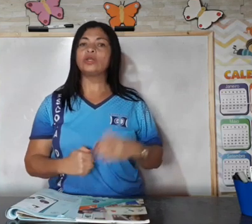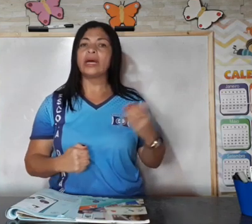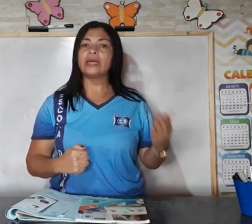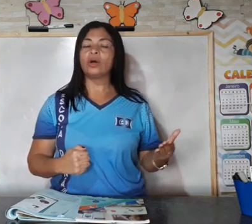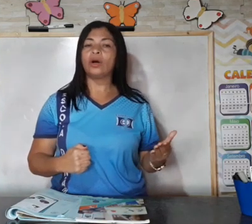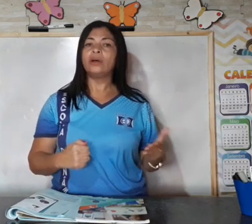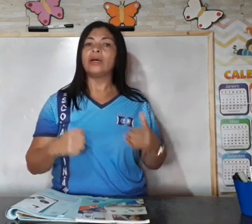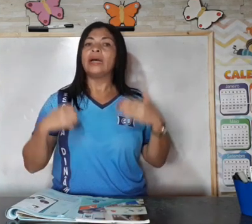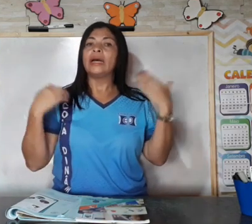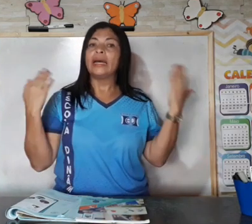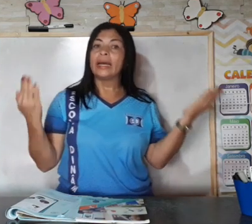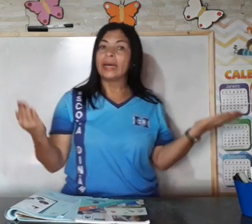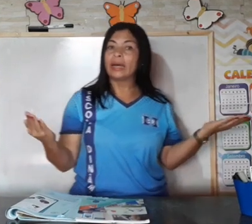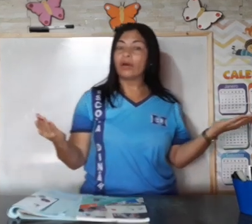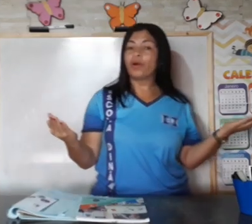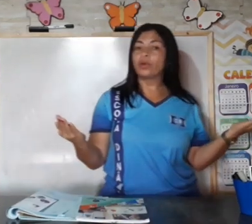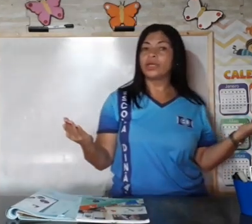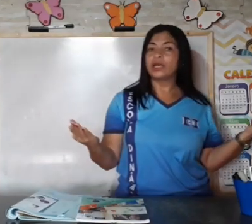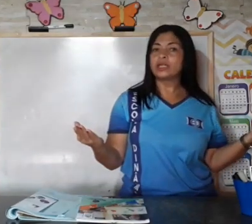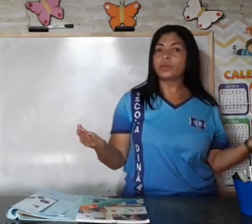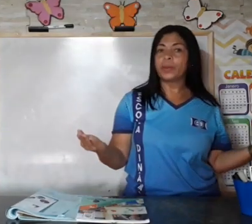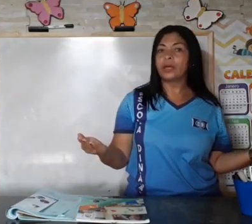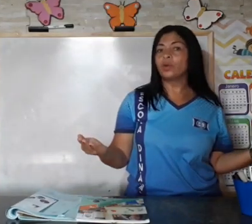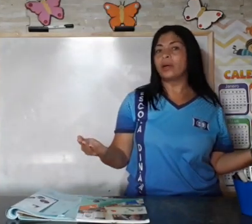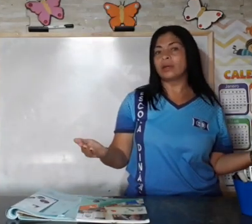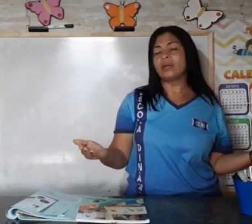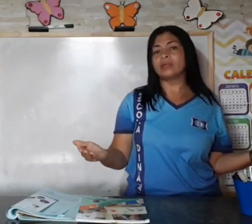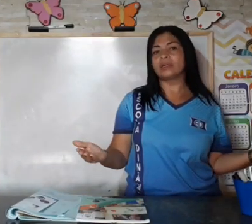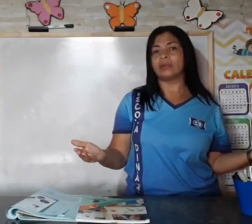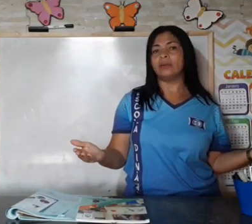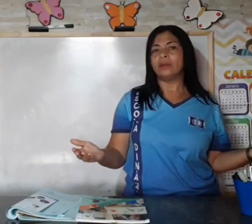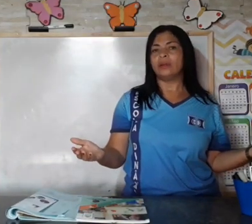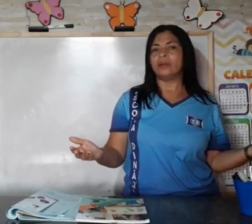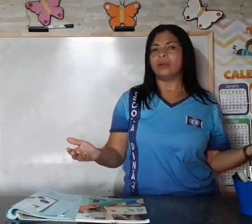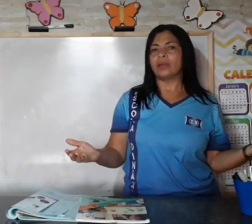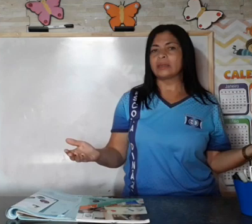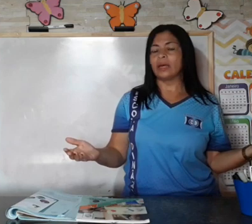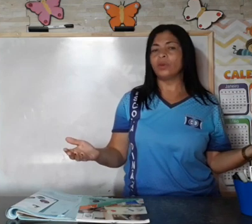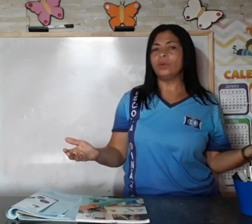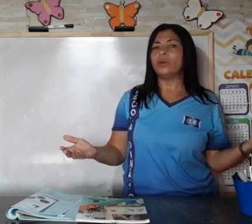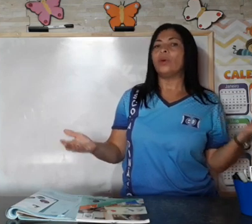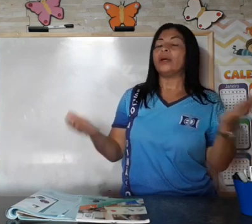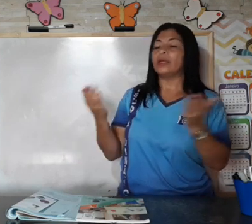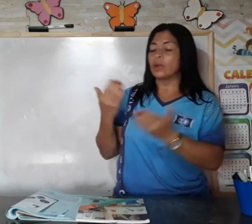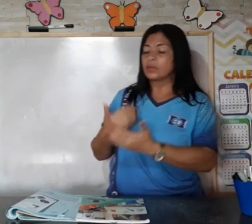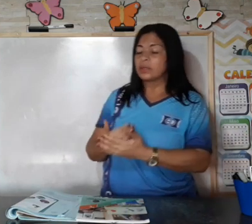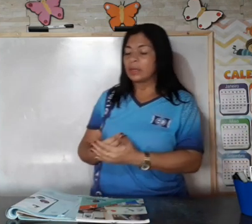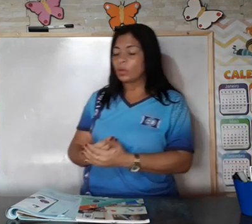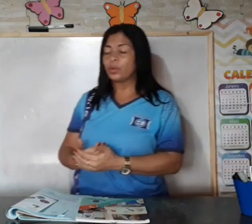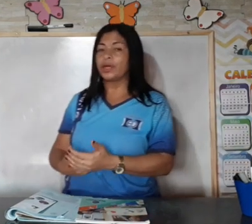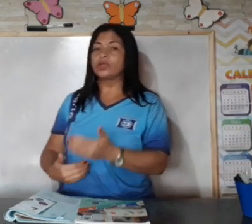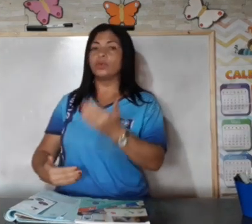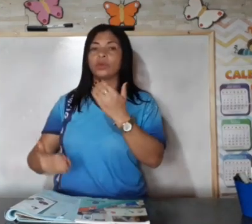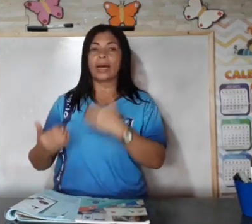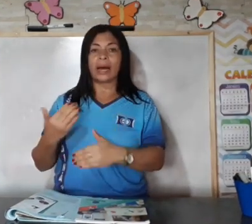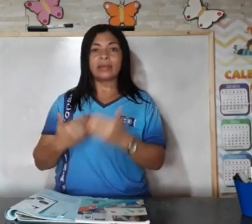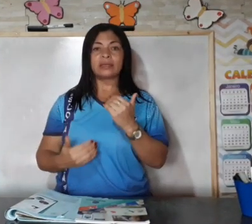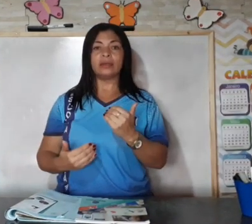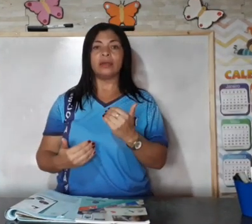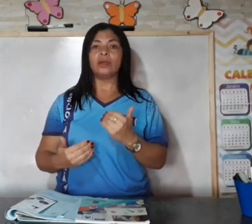daí, ó, é a falta de respeito com a criança, tá certo? Então, se tudo isso mudasse,